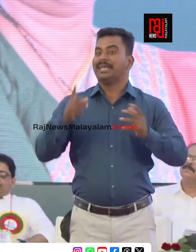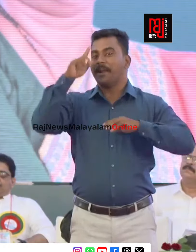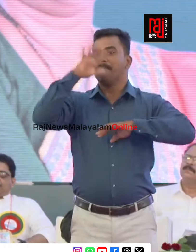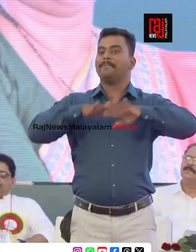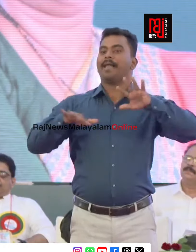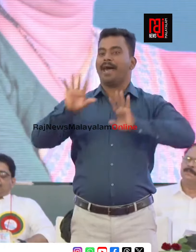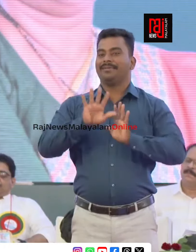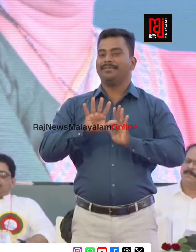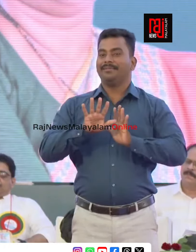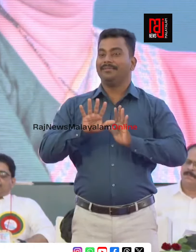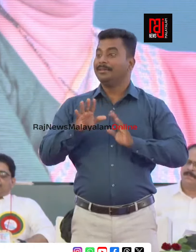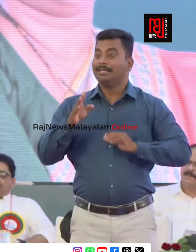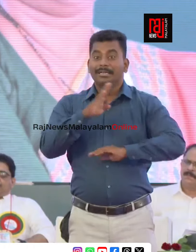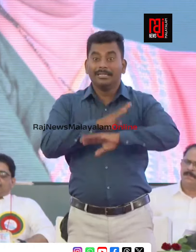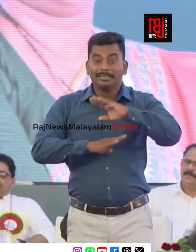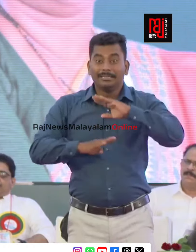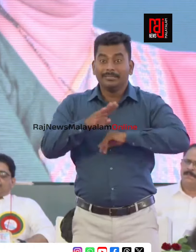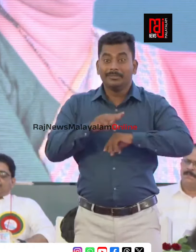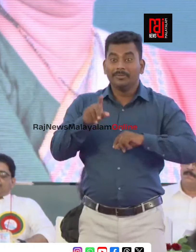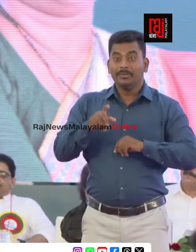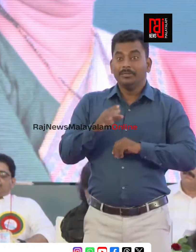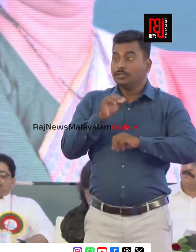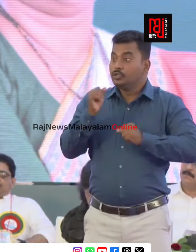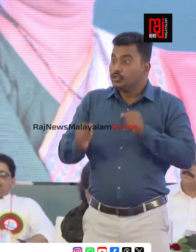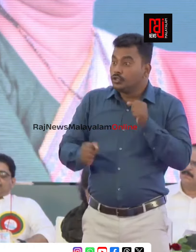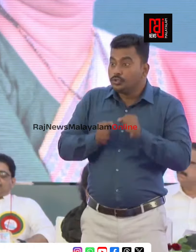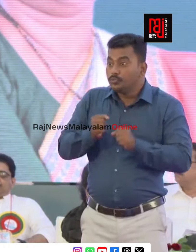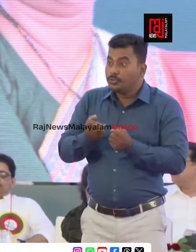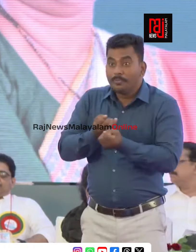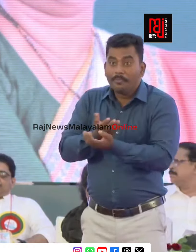ഭിന്നശേഷിക്കാരുടെ കായിക മികവുകൾ തിരിച്ചറിയുന്നതിനും